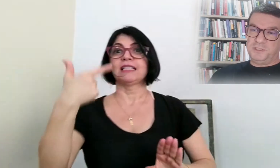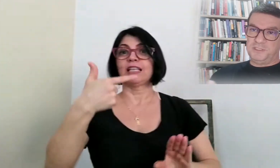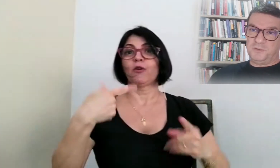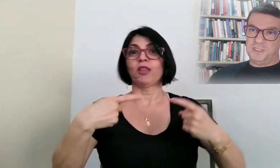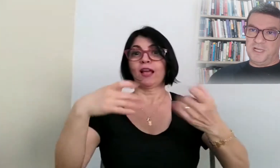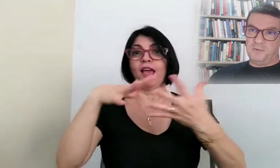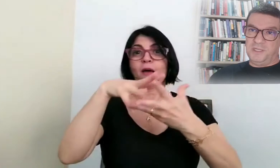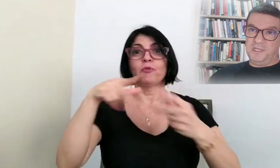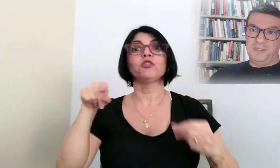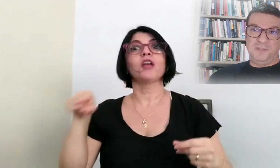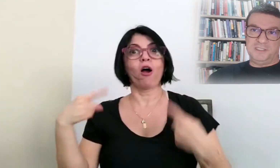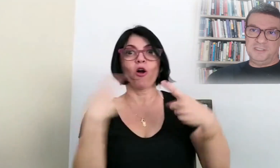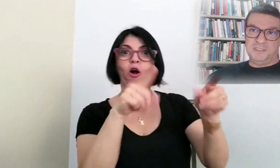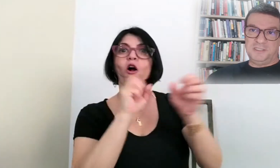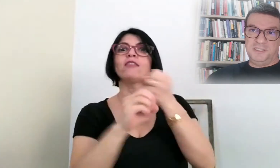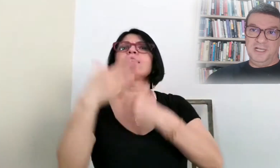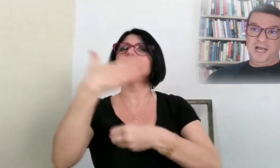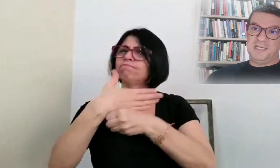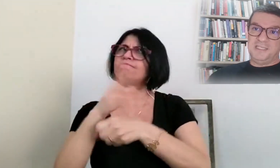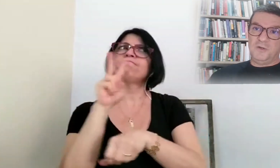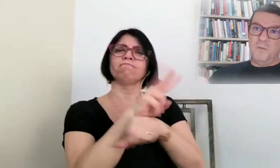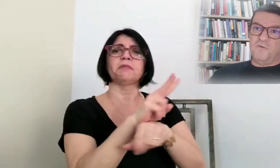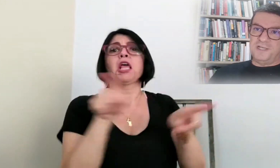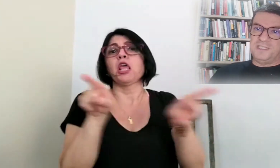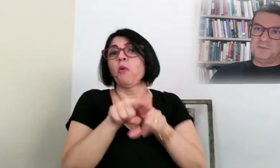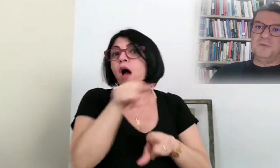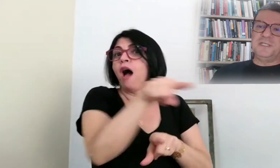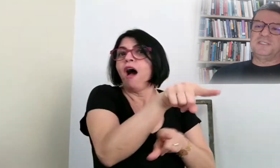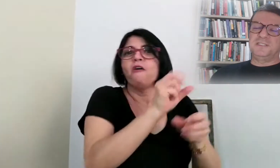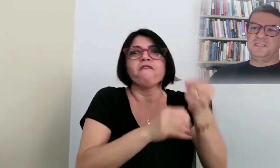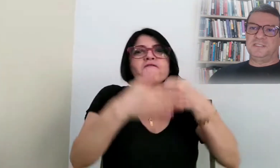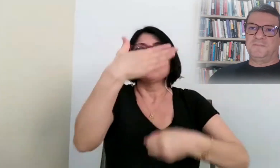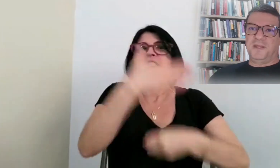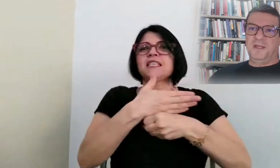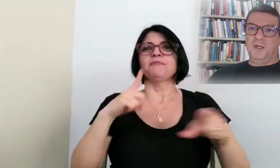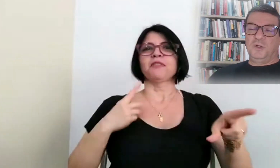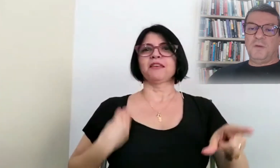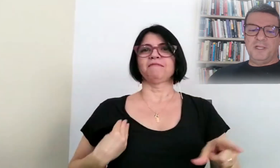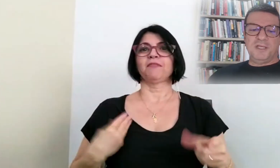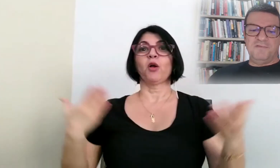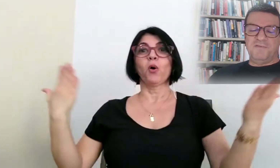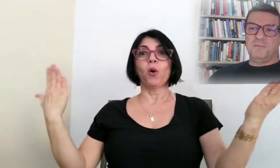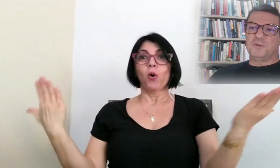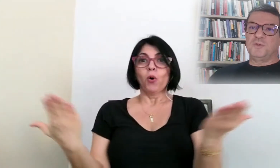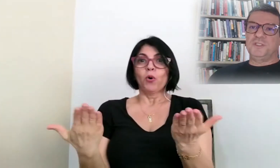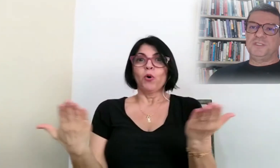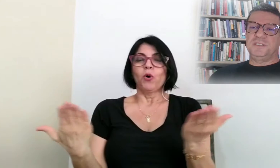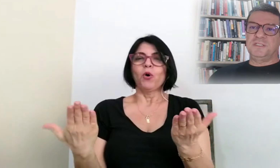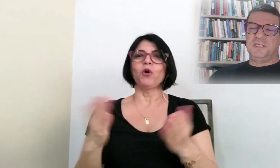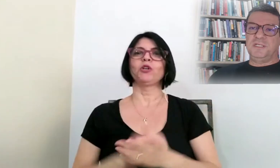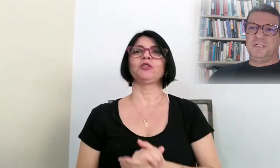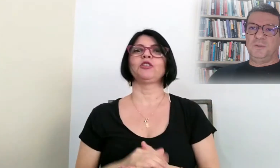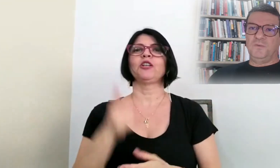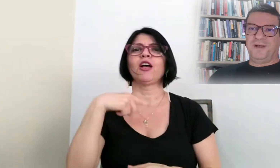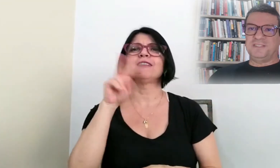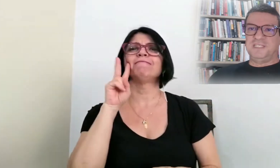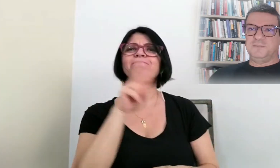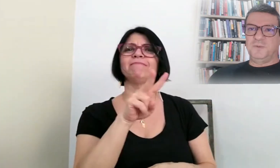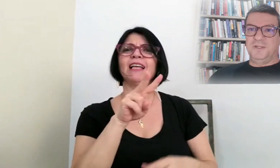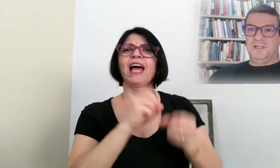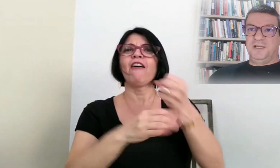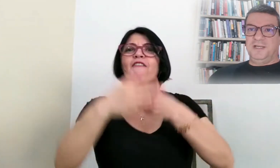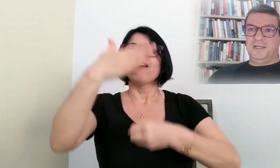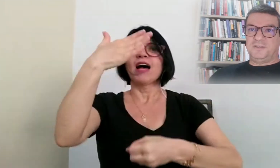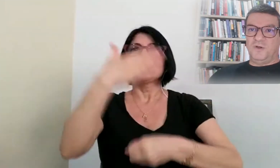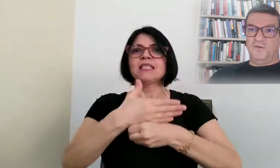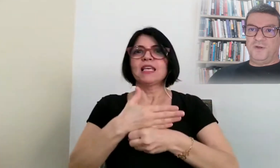mesmo depois da Segunda Guerra Mundial, ele não deixa de existir, assim como o fascismo não deixa de existir. No momento que vivemos hoje, em que o